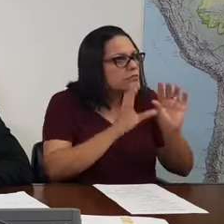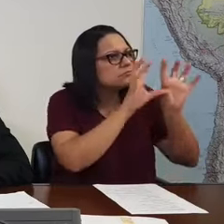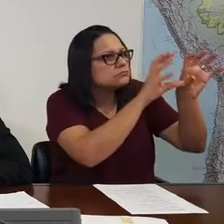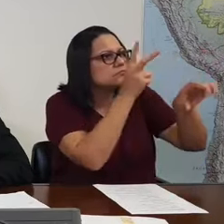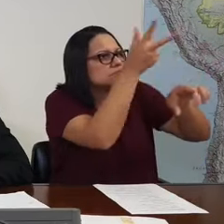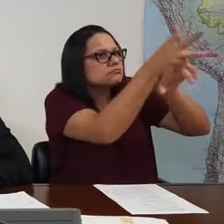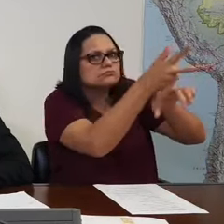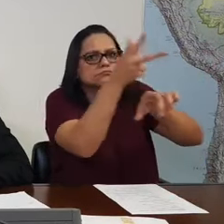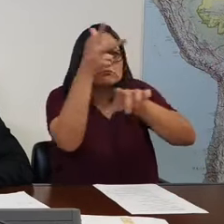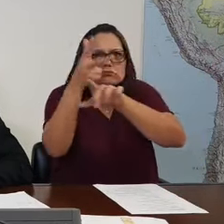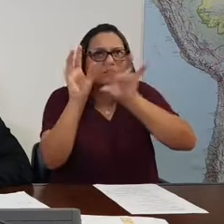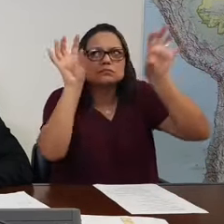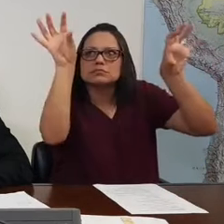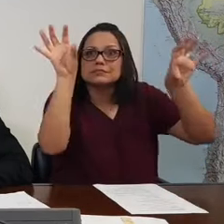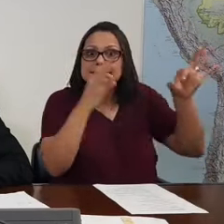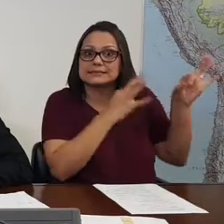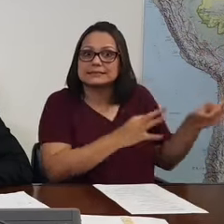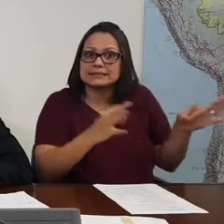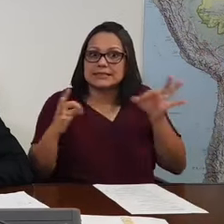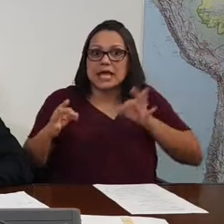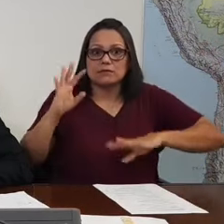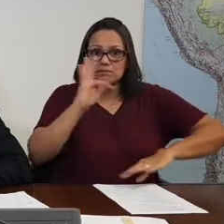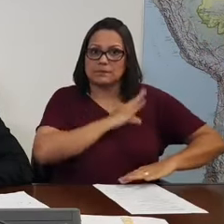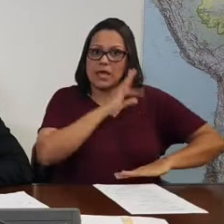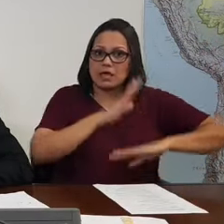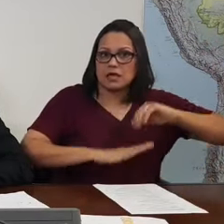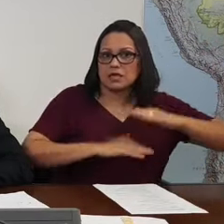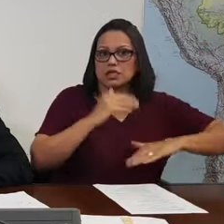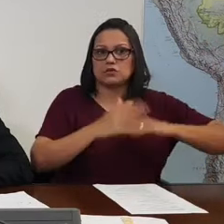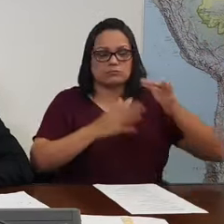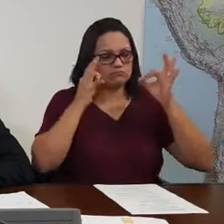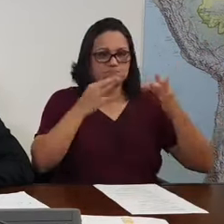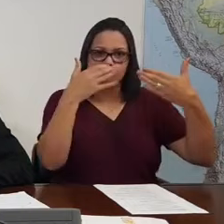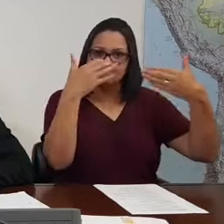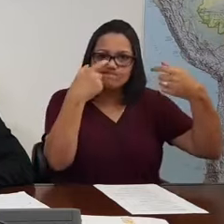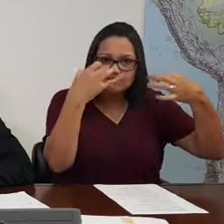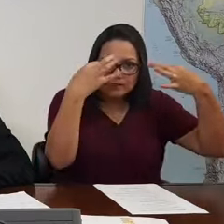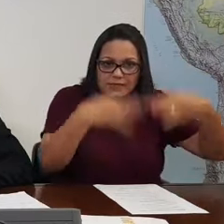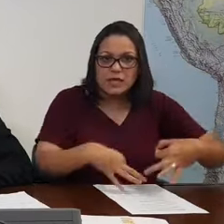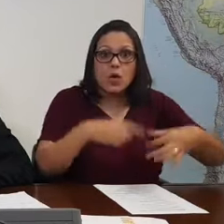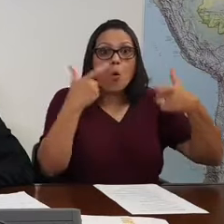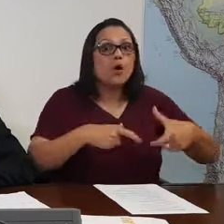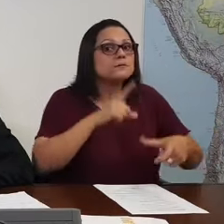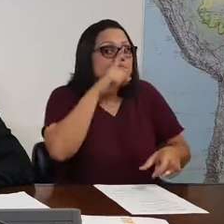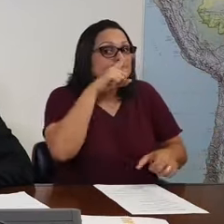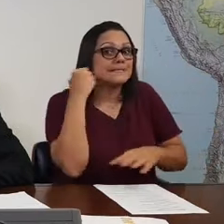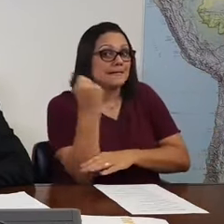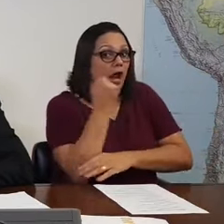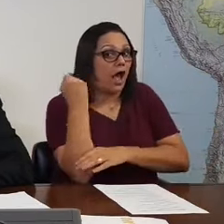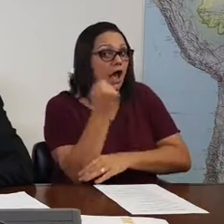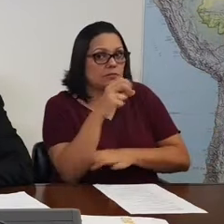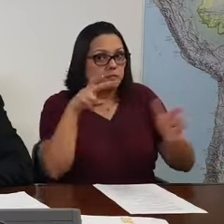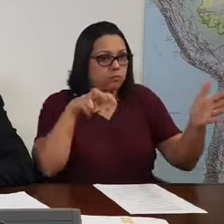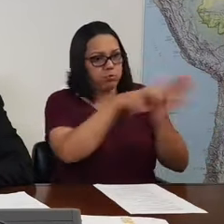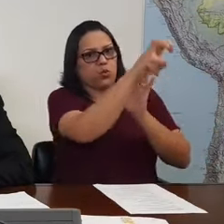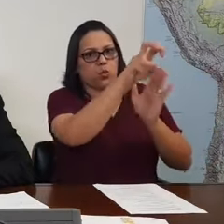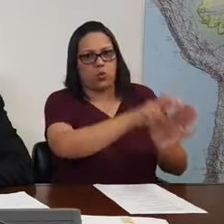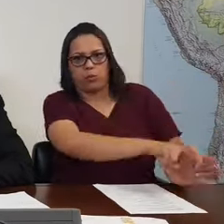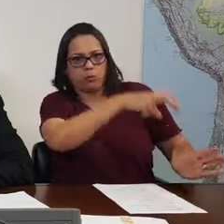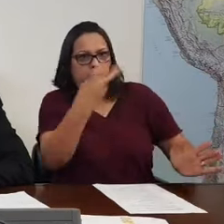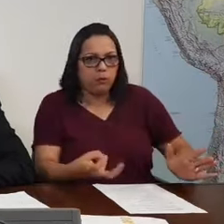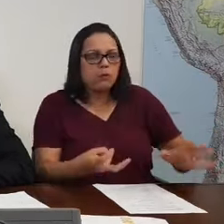dos equipamentos de fiscalização eletrônica de maneira técnica, criteriosa, onde efetivamente há risco de acidente, mas de forma sinalizada